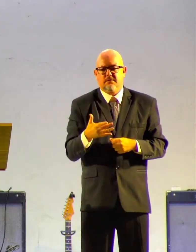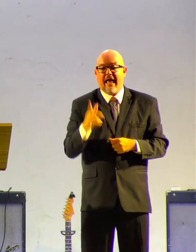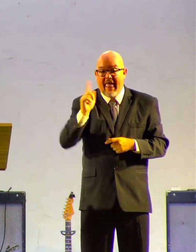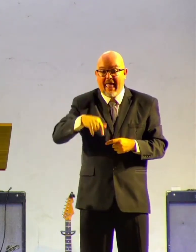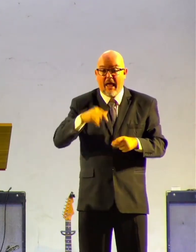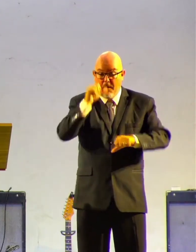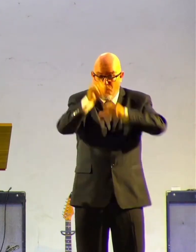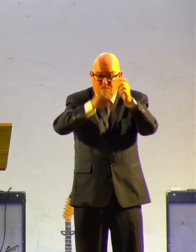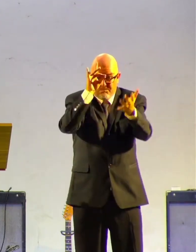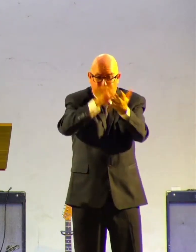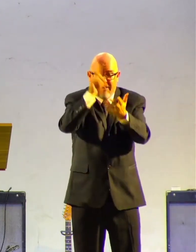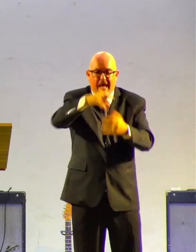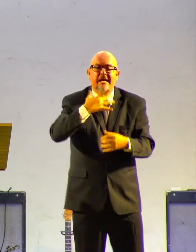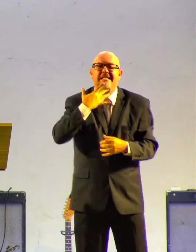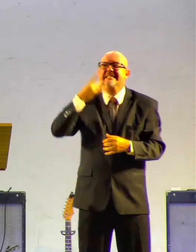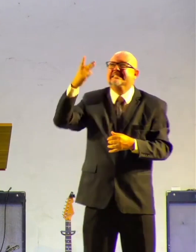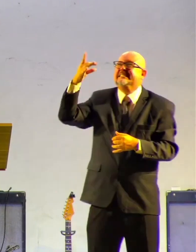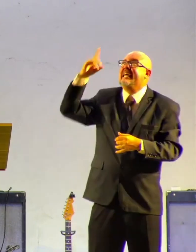de Deus.